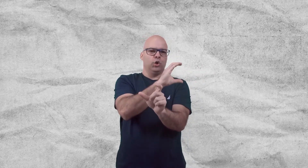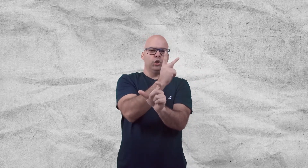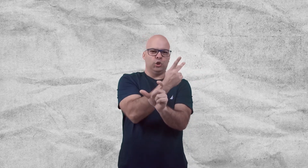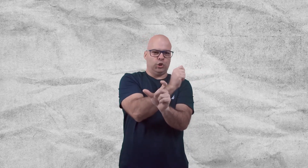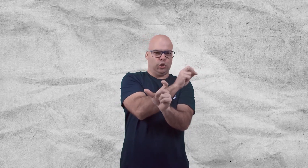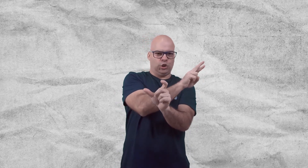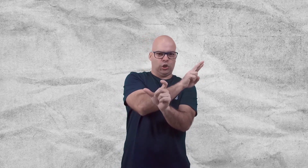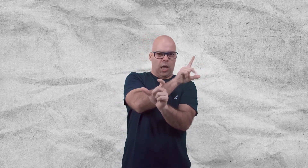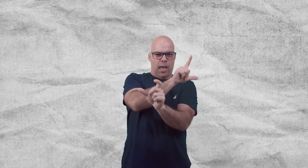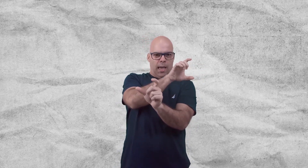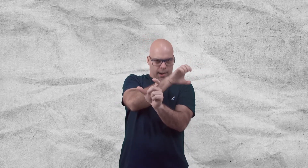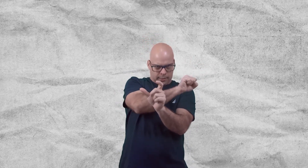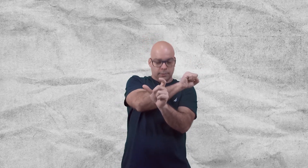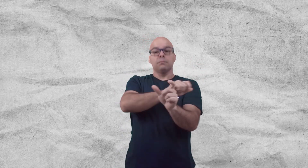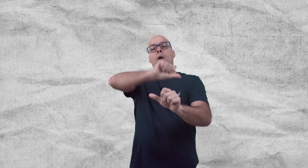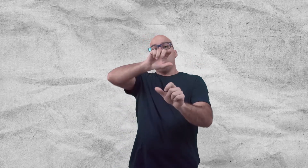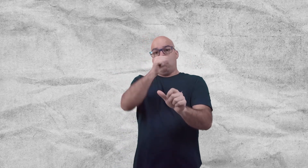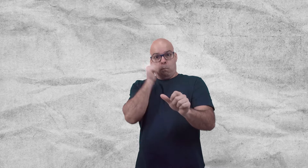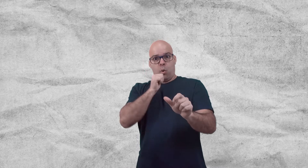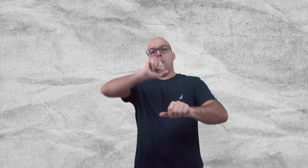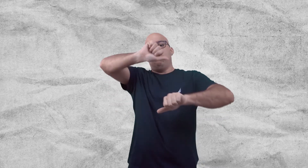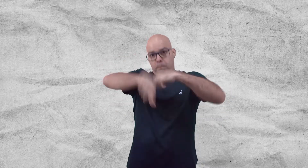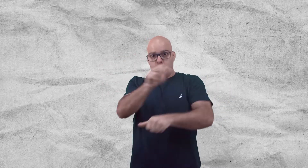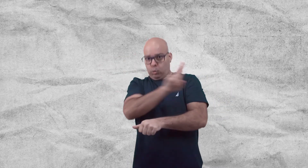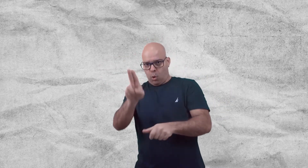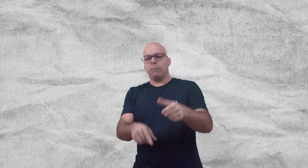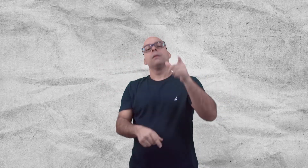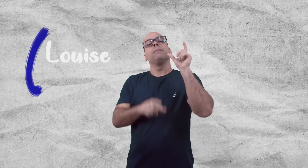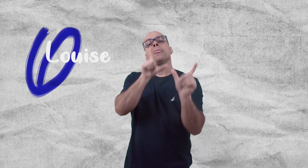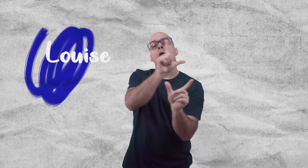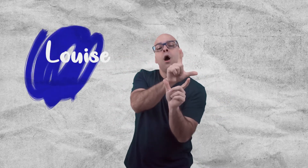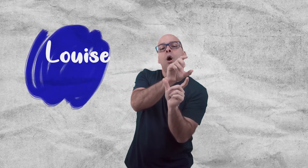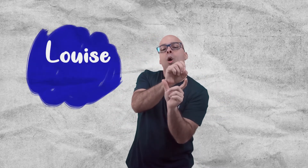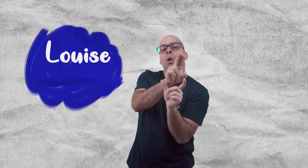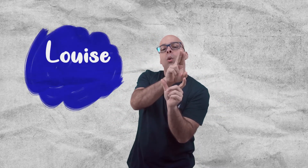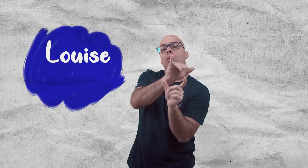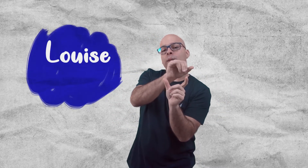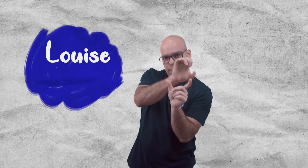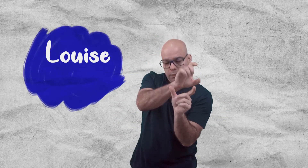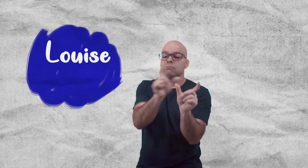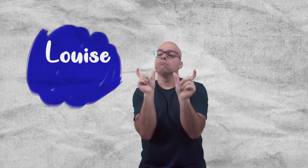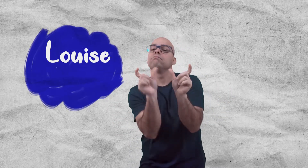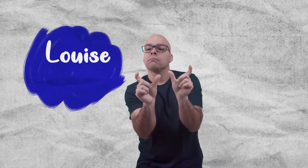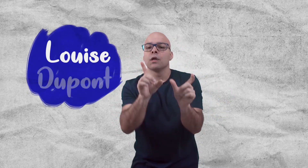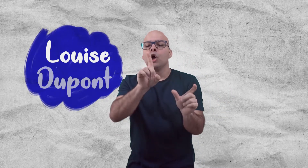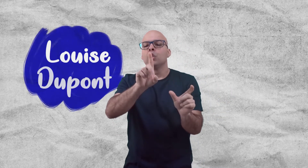se casou com Charles, então ela passou a se chamar Louise Dupont.